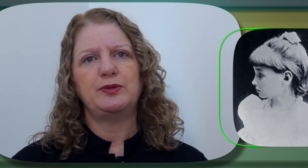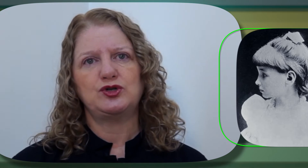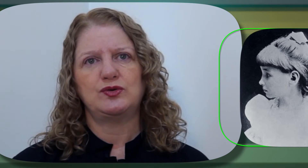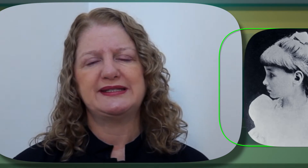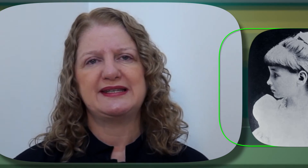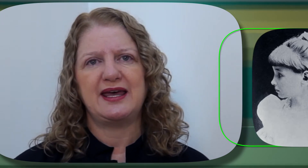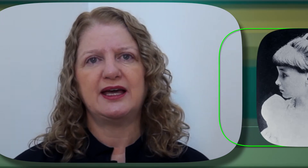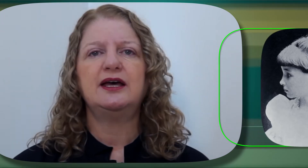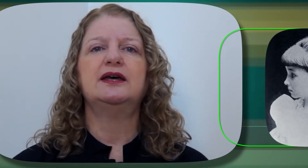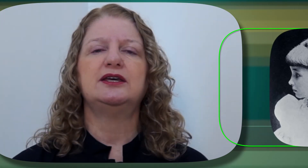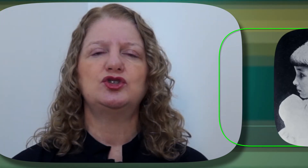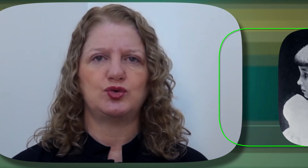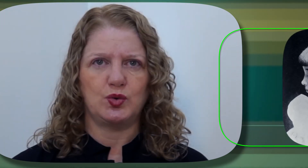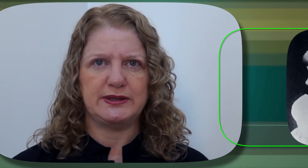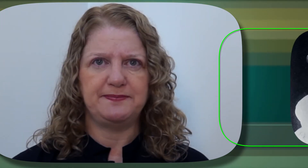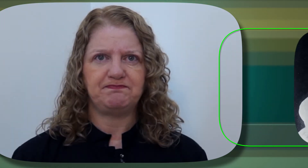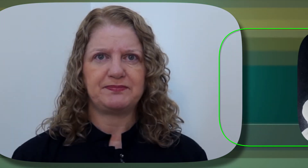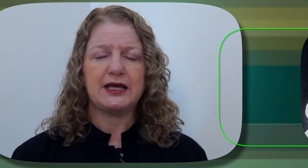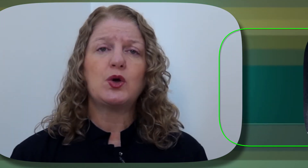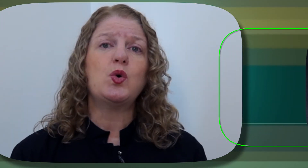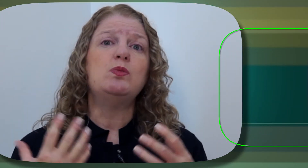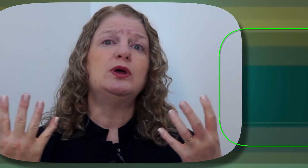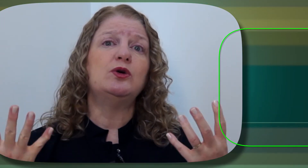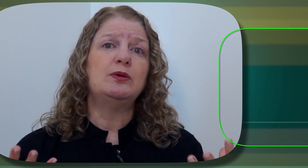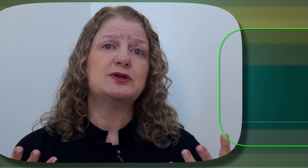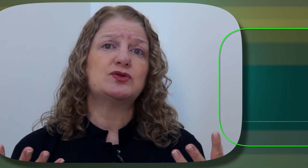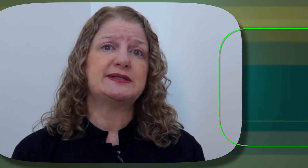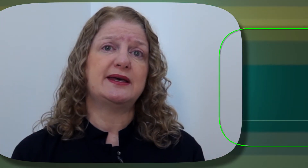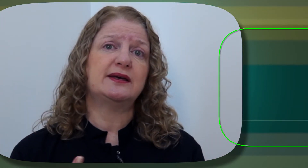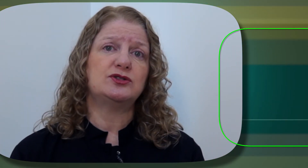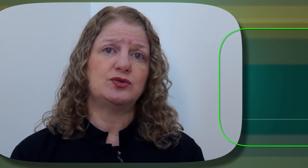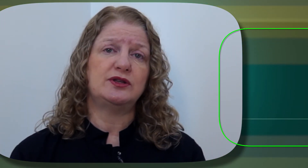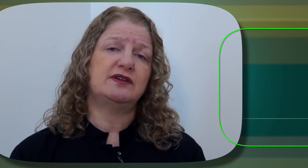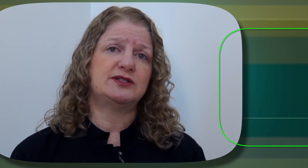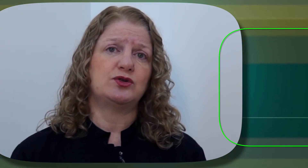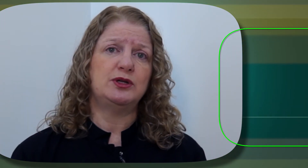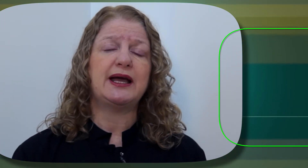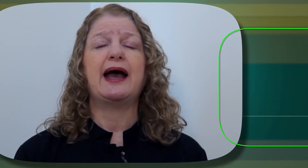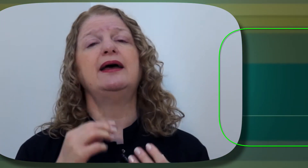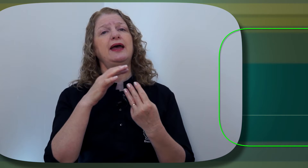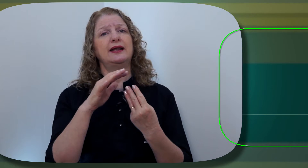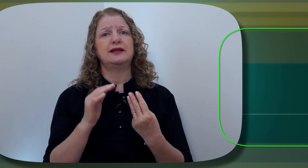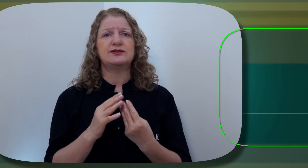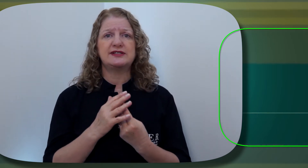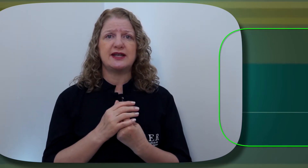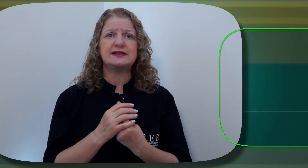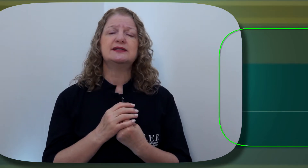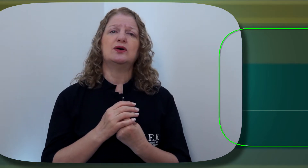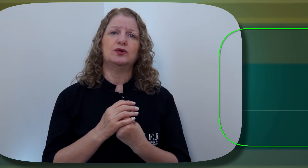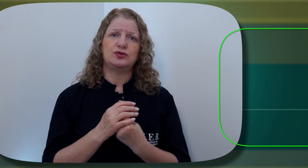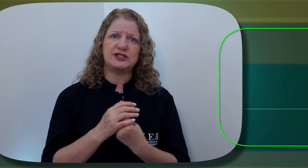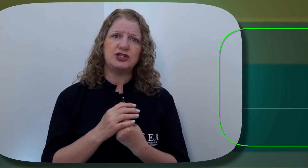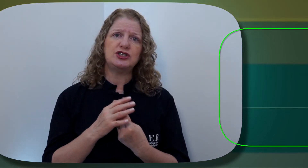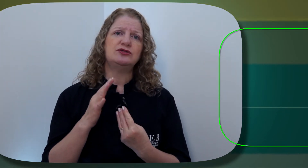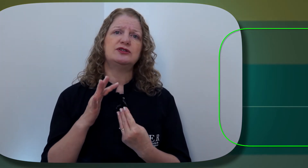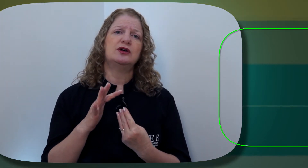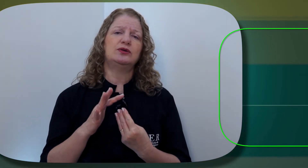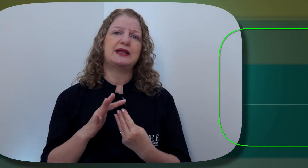pessoa cega e surda. Como que uma pessoa cega e surda vai se comunicar? Ela tem os 3 outros sentidos, o tato,